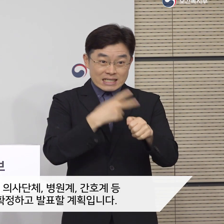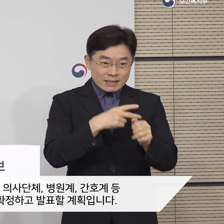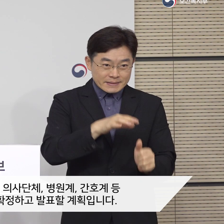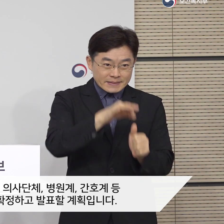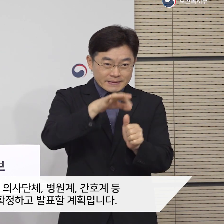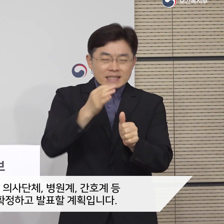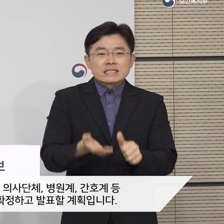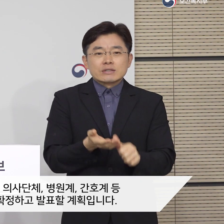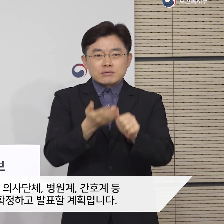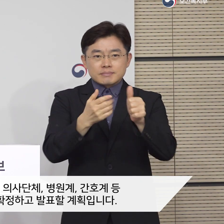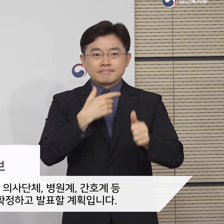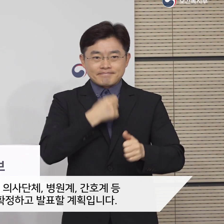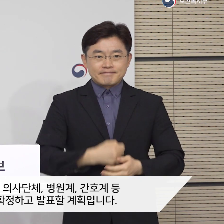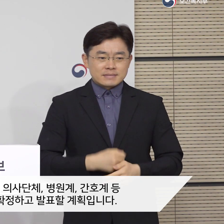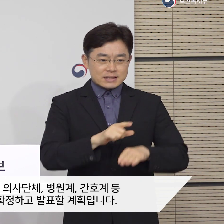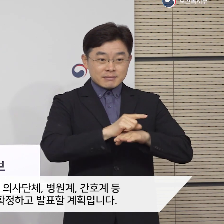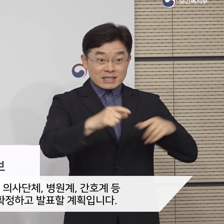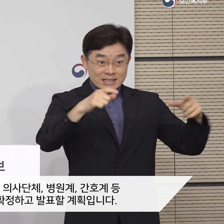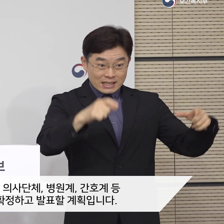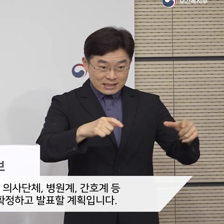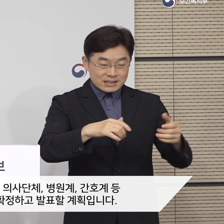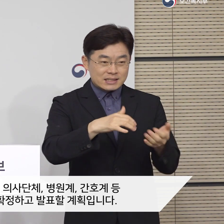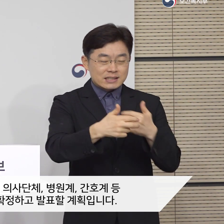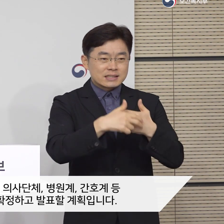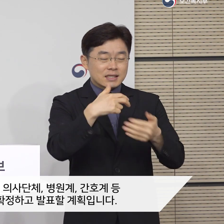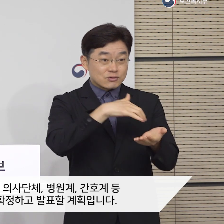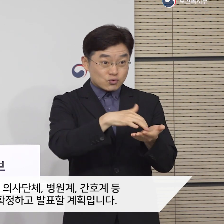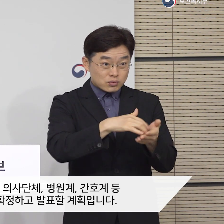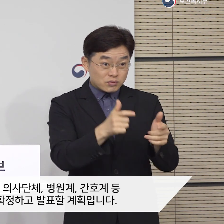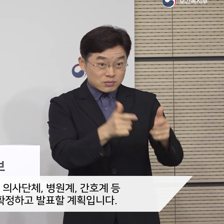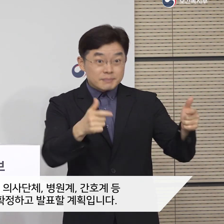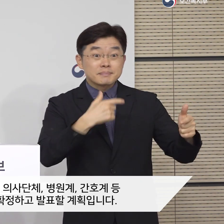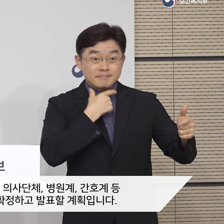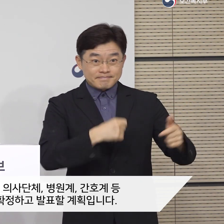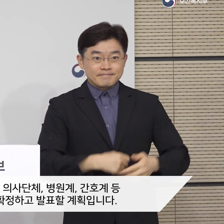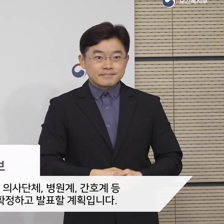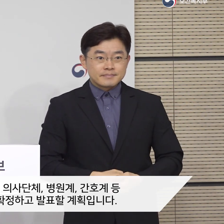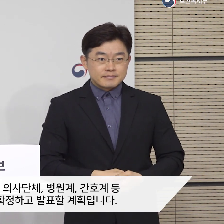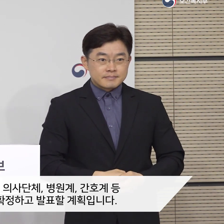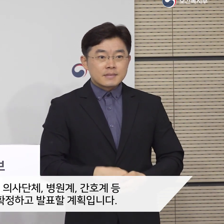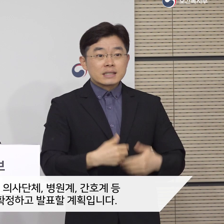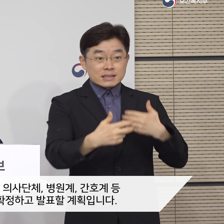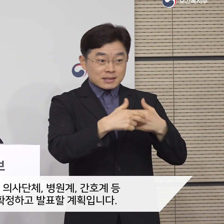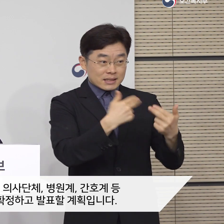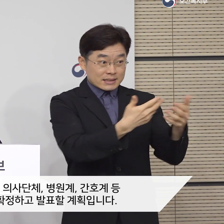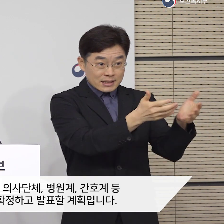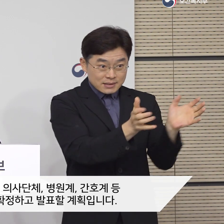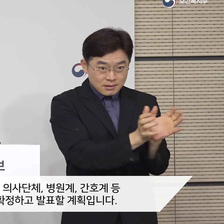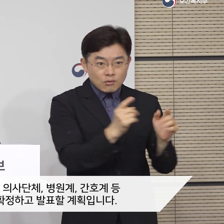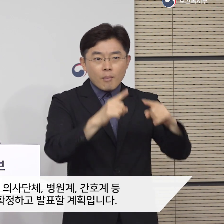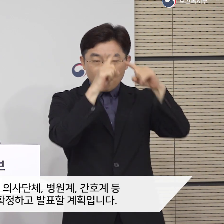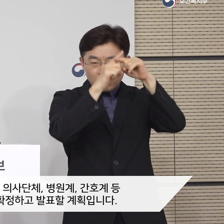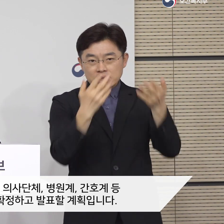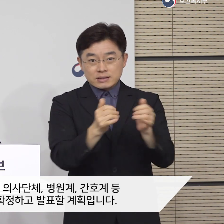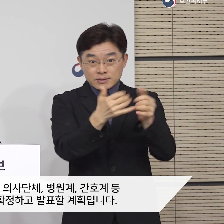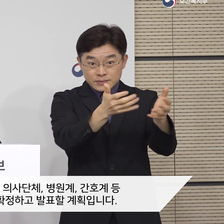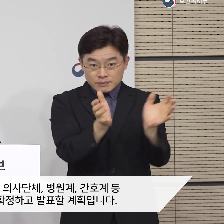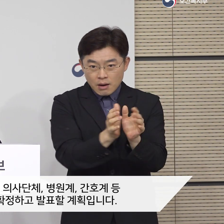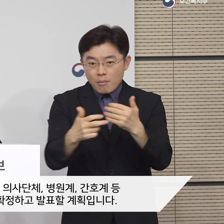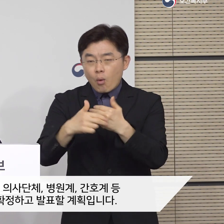이러한 지역 의료 격차 해소 방안에 대하여 의사단체, 병원계, 간호계 등 의료계와 논의를